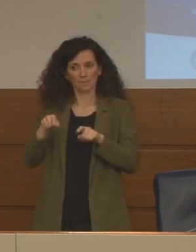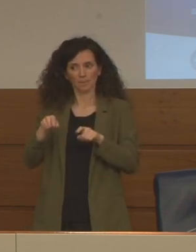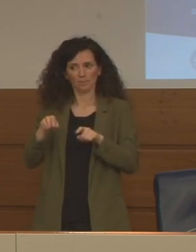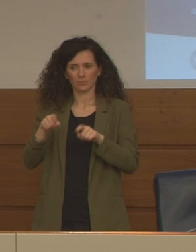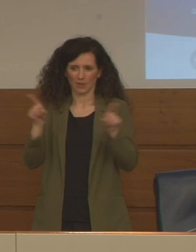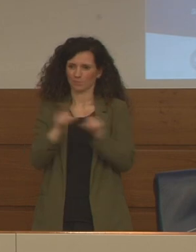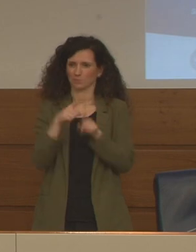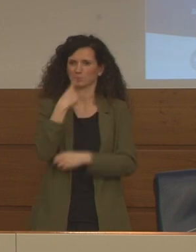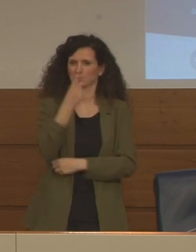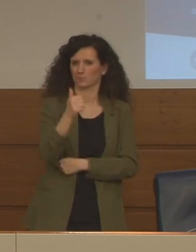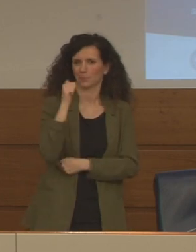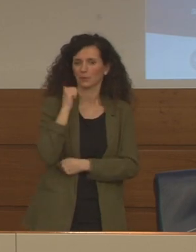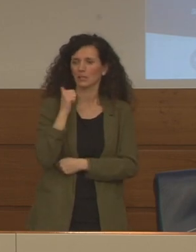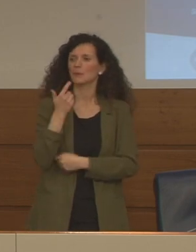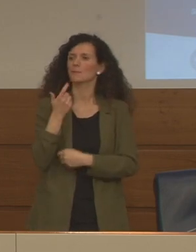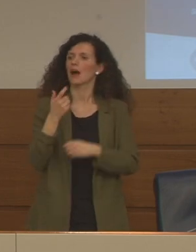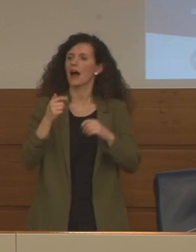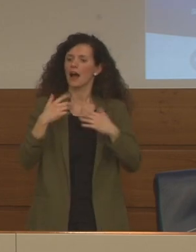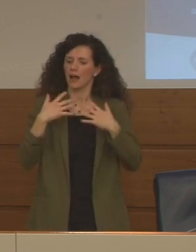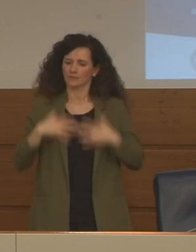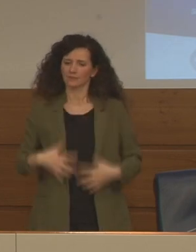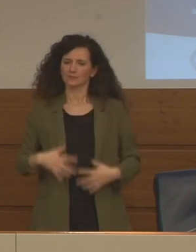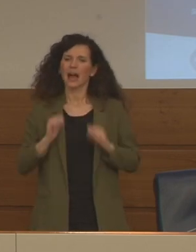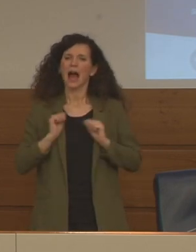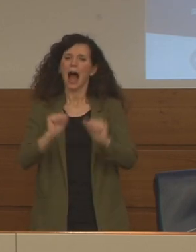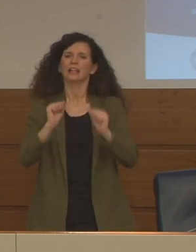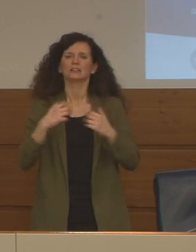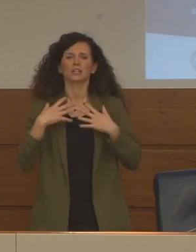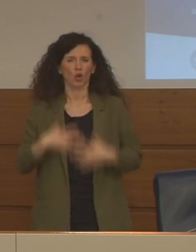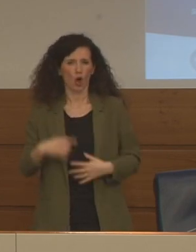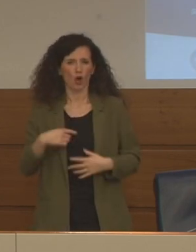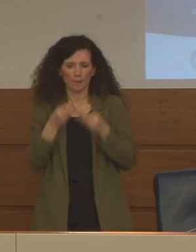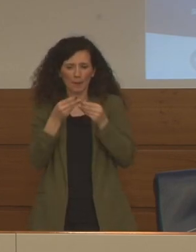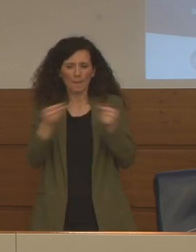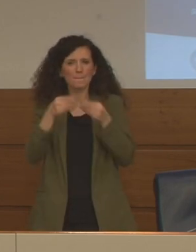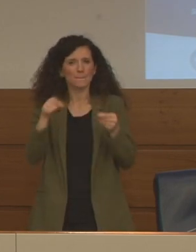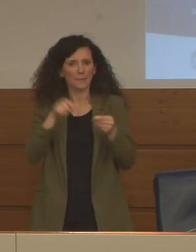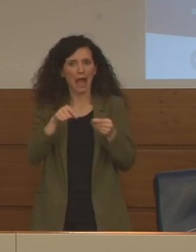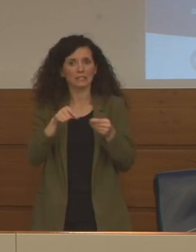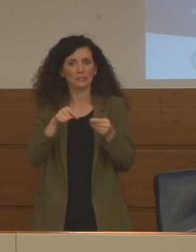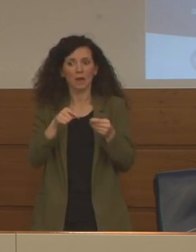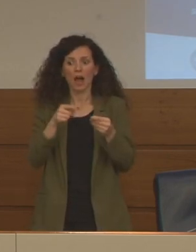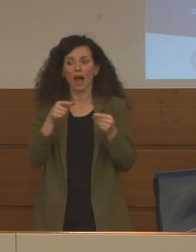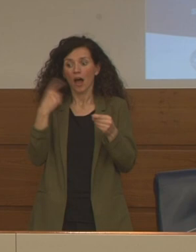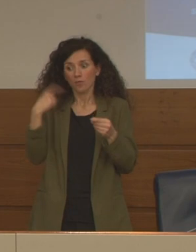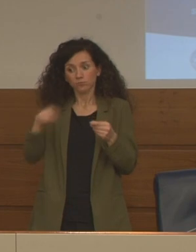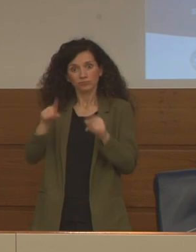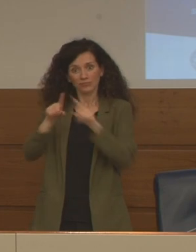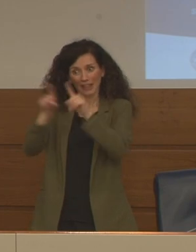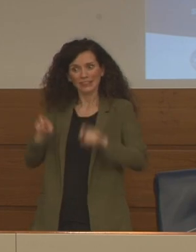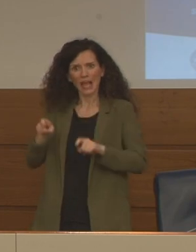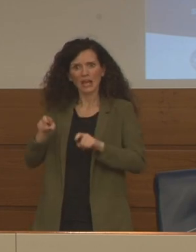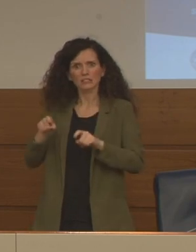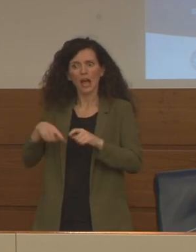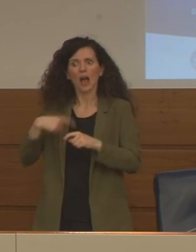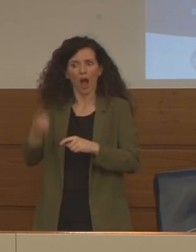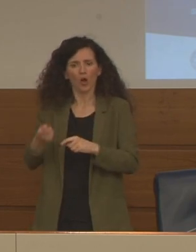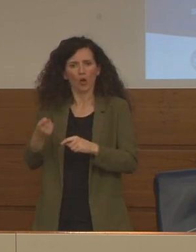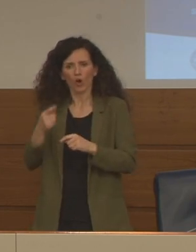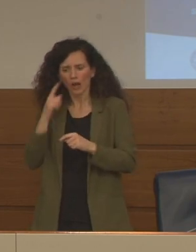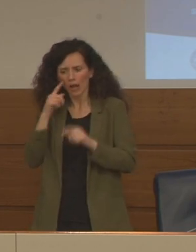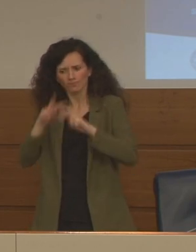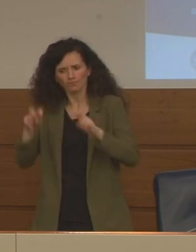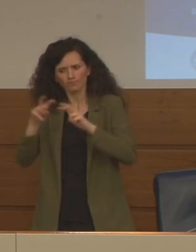riguarda gli anticorpi nel plasma sono testi in fase di sviluppo oggi le ms a qualche